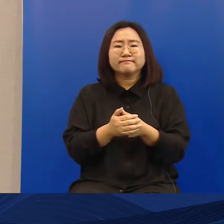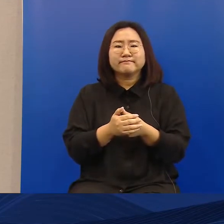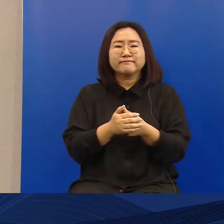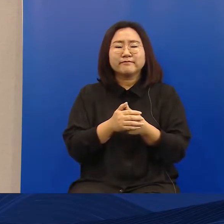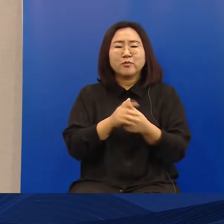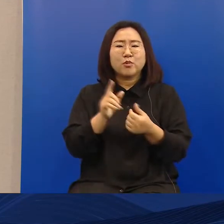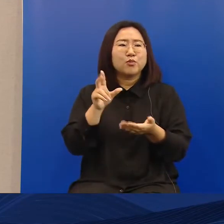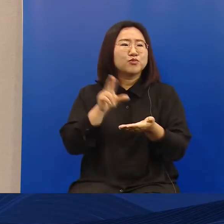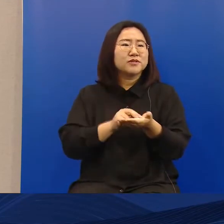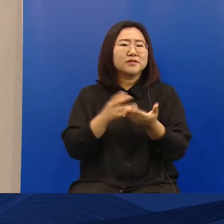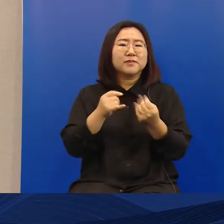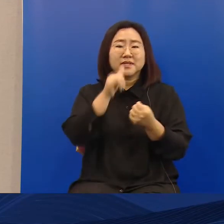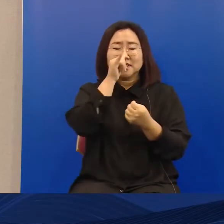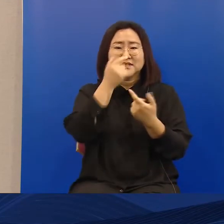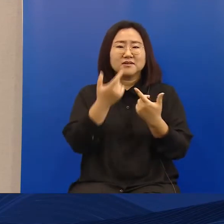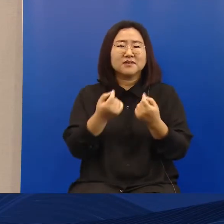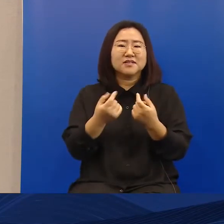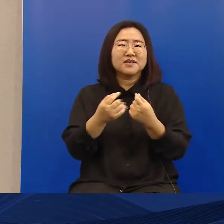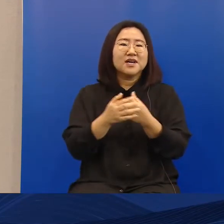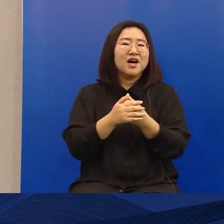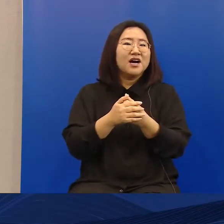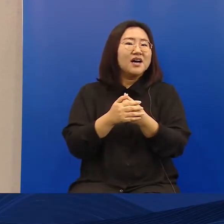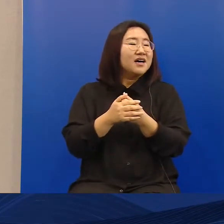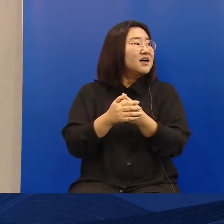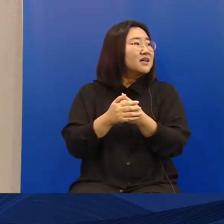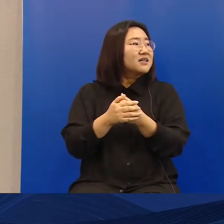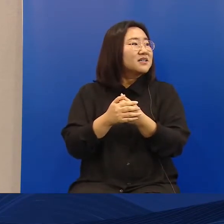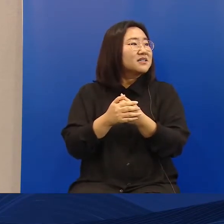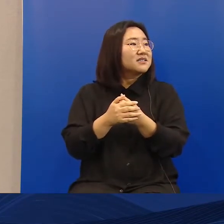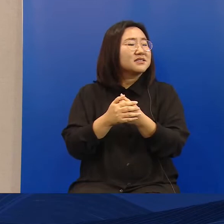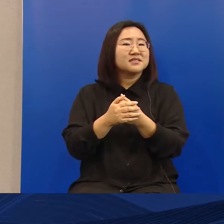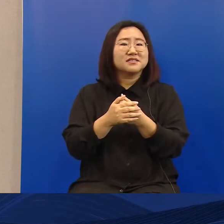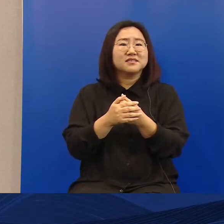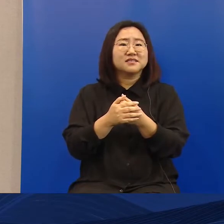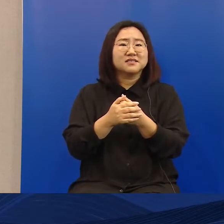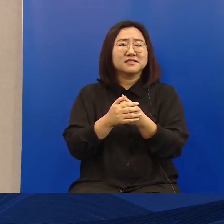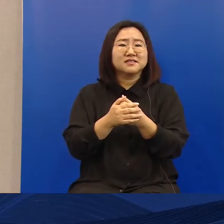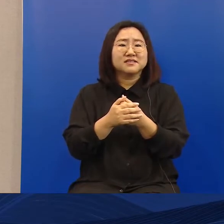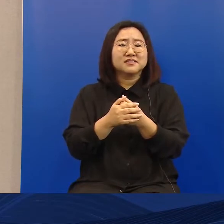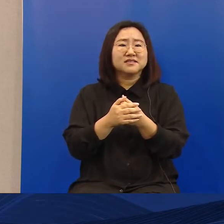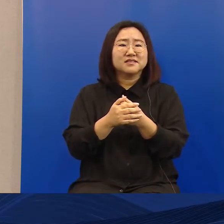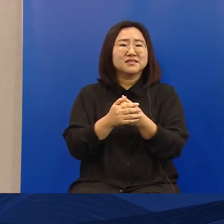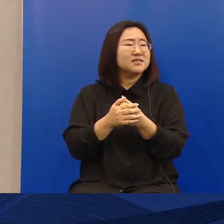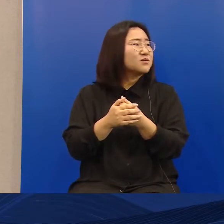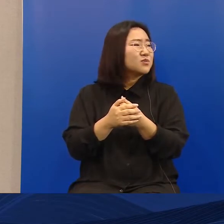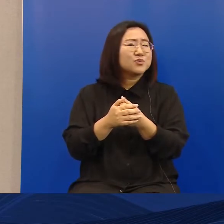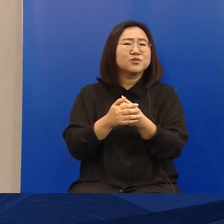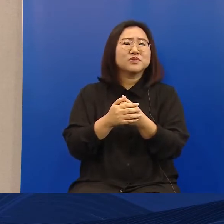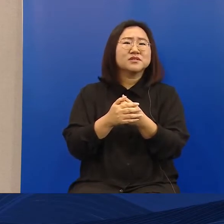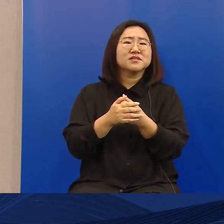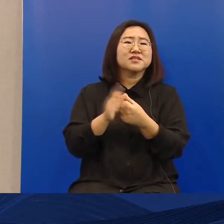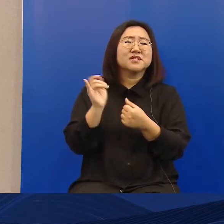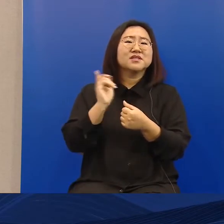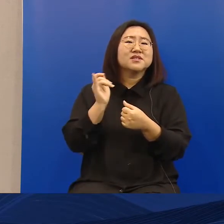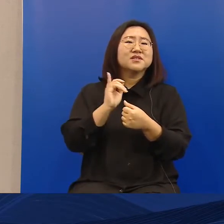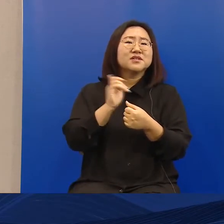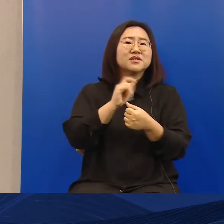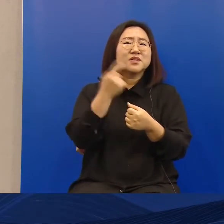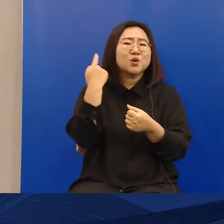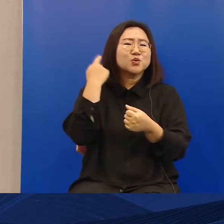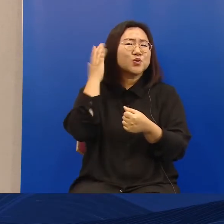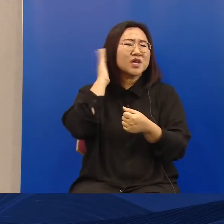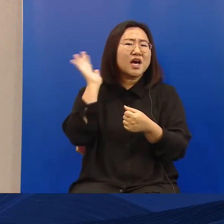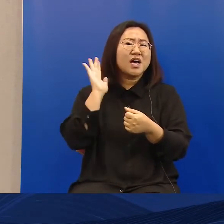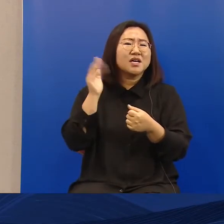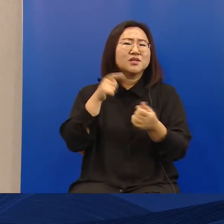쉽지 않아요. 공자들과 이미지로 돼 있어서 표현이 쉽지는 않습니다. 그래서 제가 좀